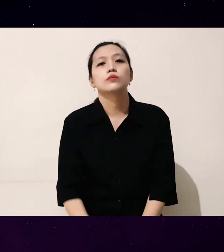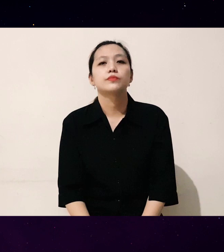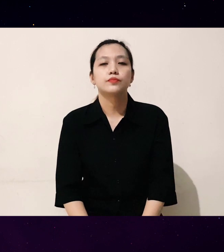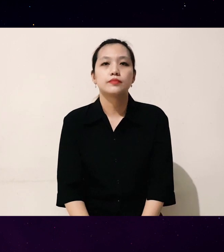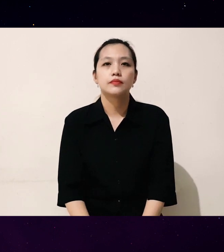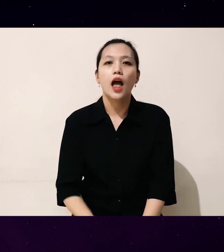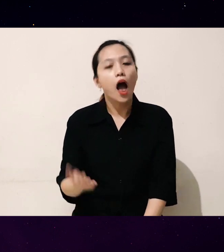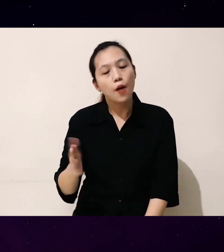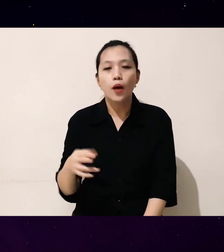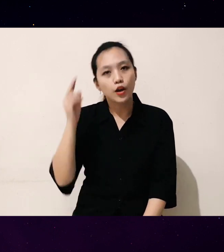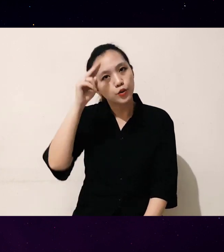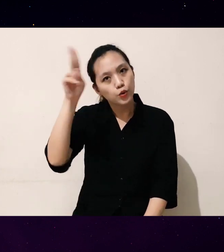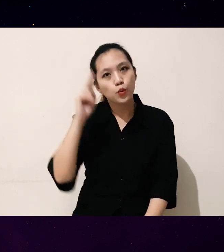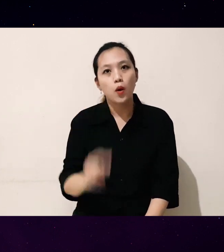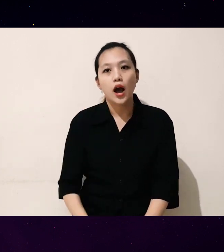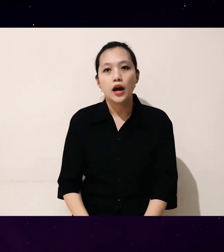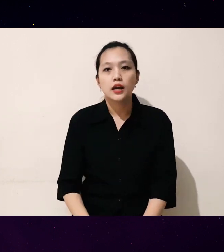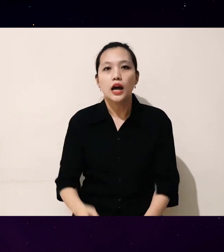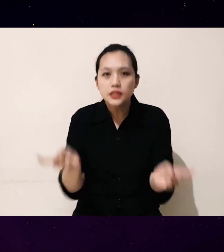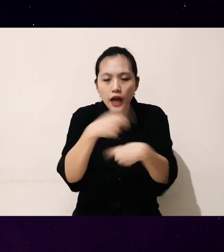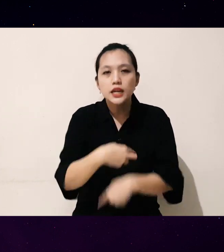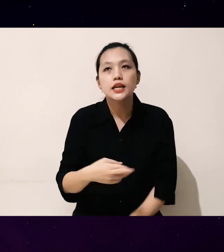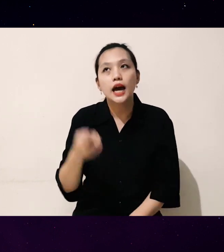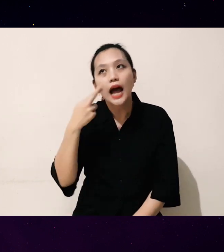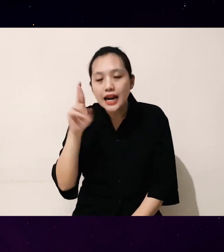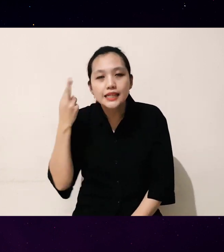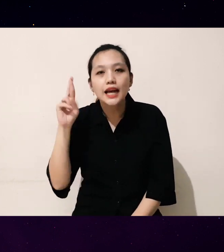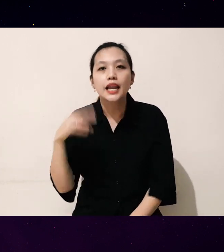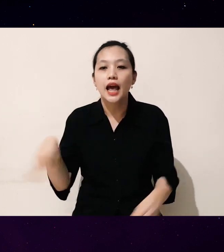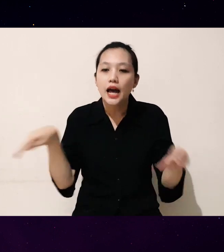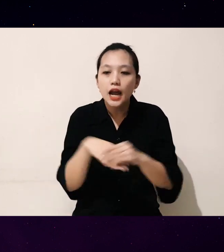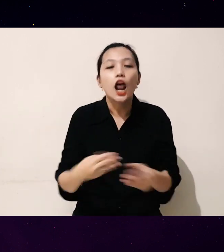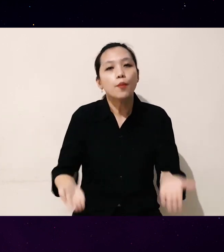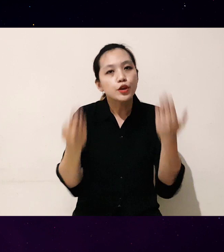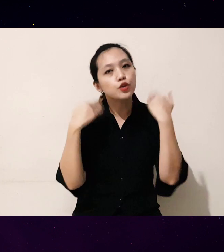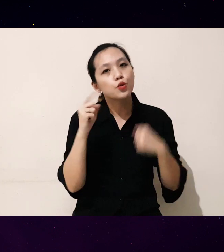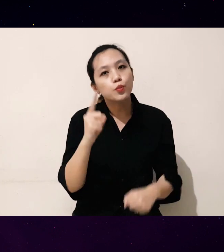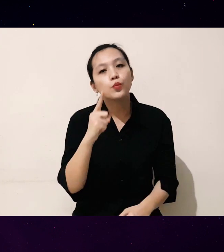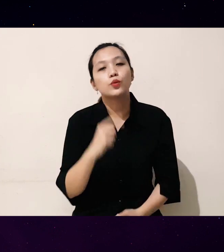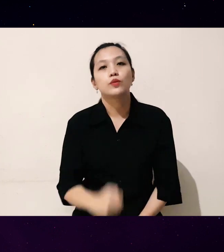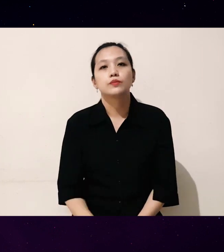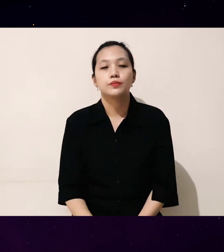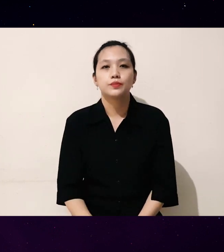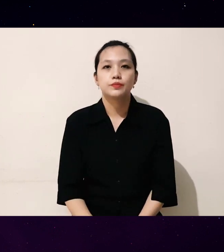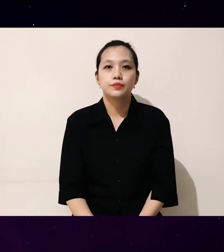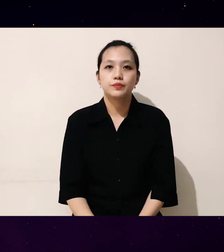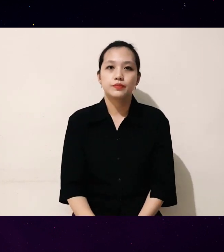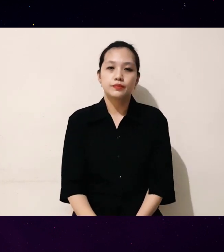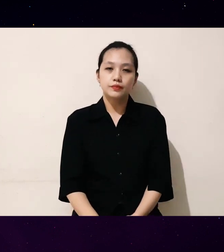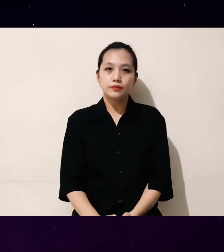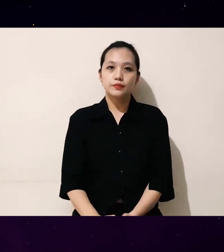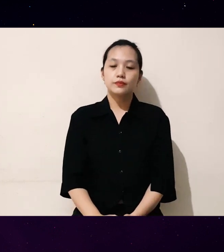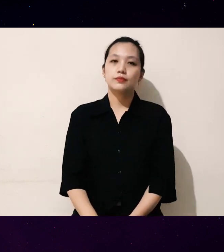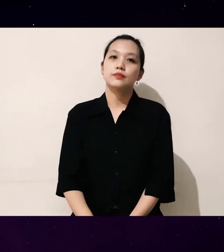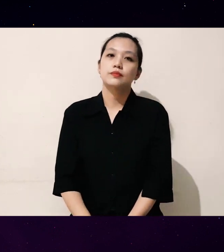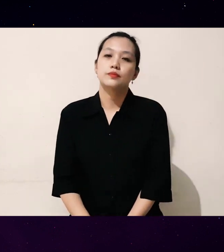dalam dirimu? Pertanyaannya adalah apakah Tuhan dan segala rencananya dalam hidup Anda